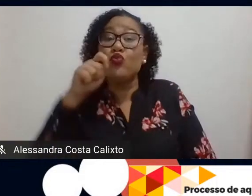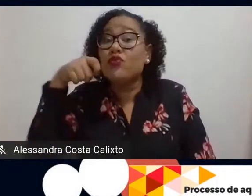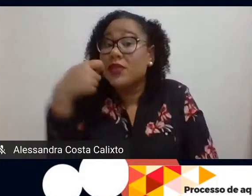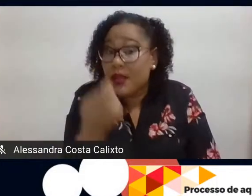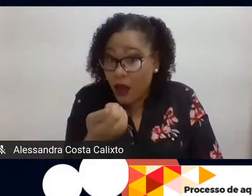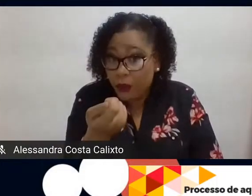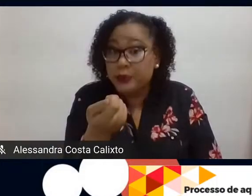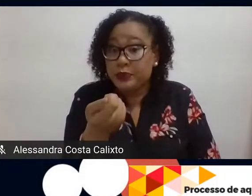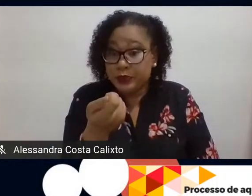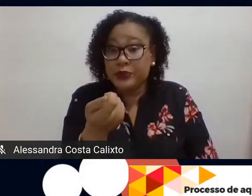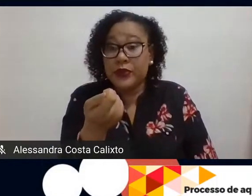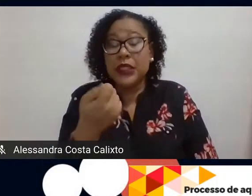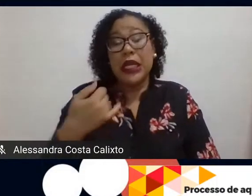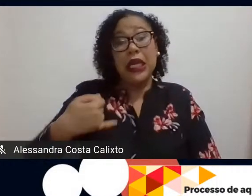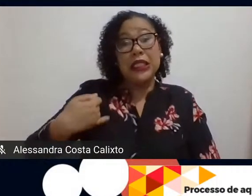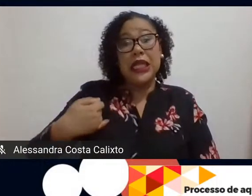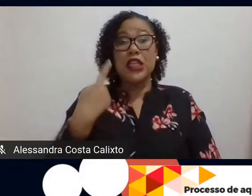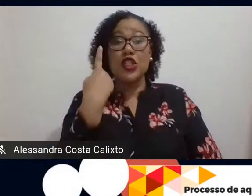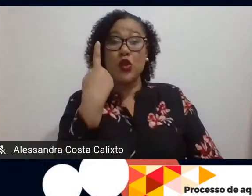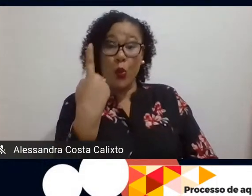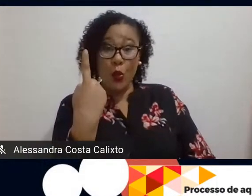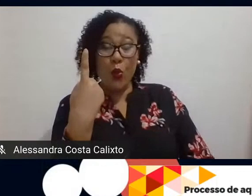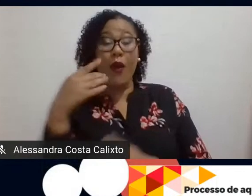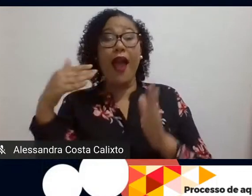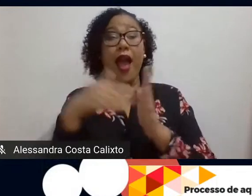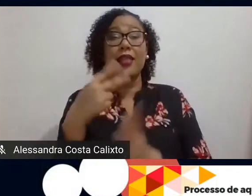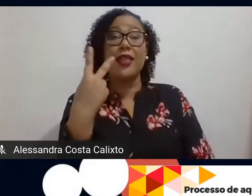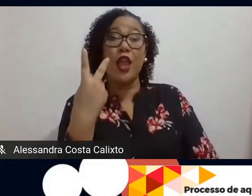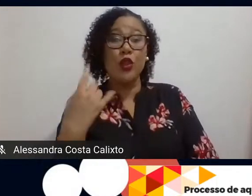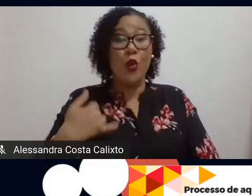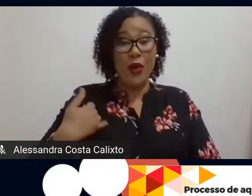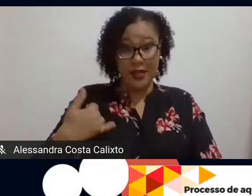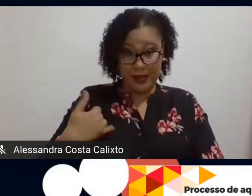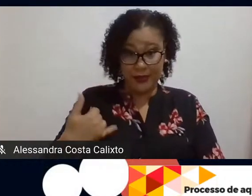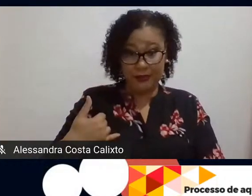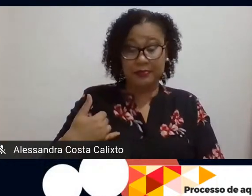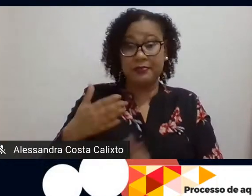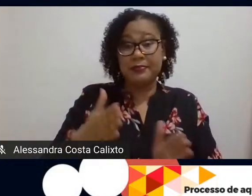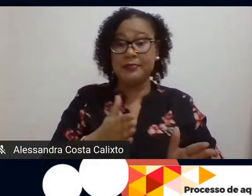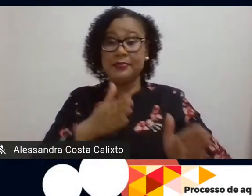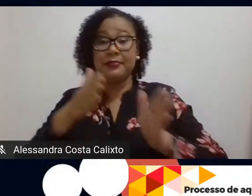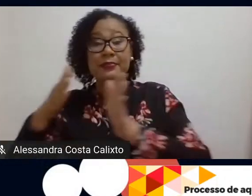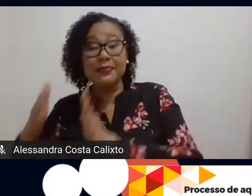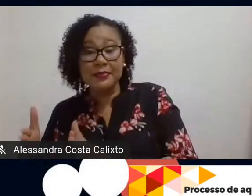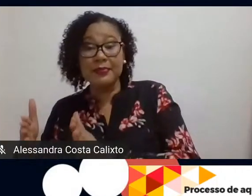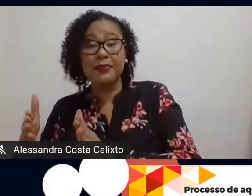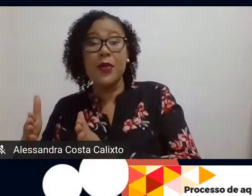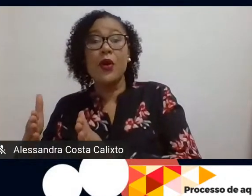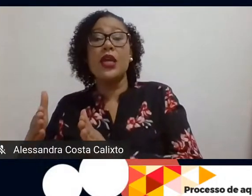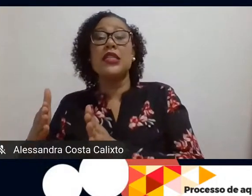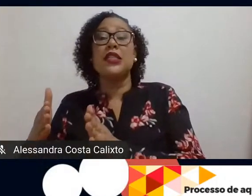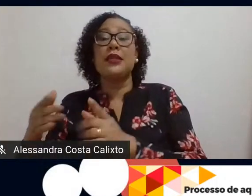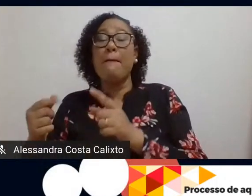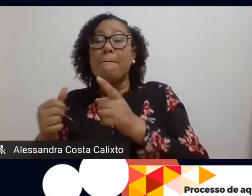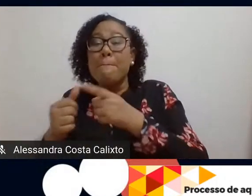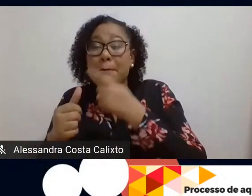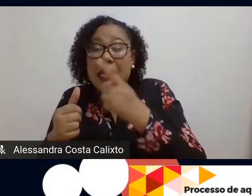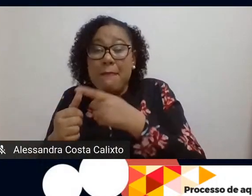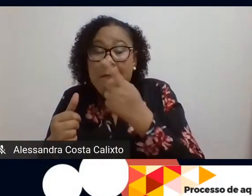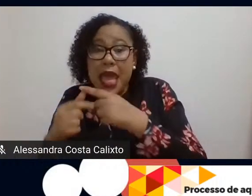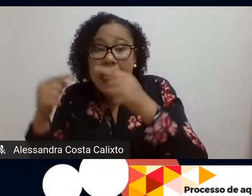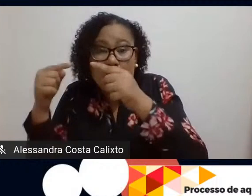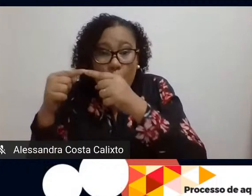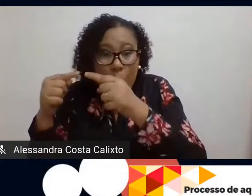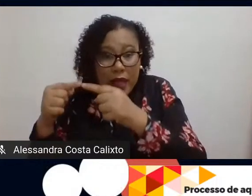temos um outro estágio que é o estágio de um sinal, a produção de um sinal que vai de 1 ano até 2 anos de idade. O